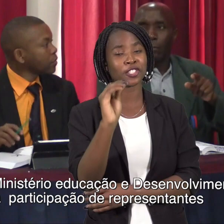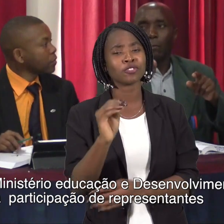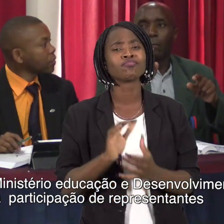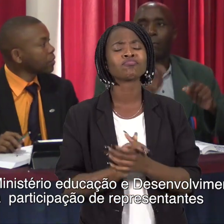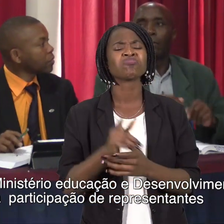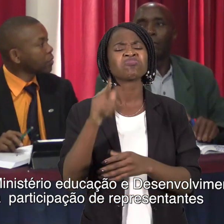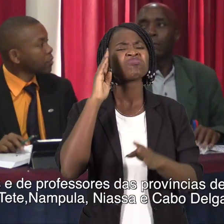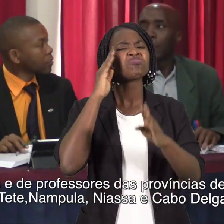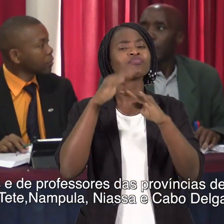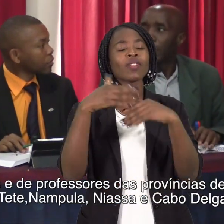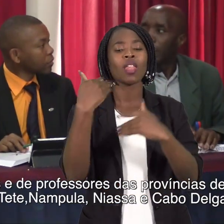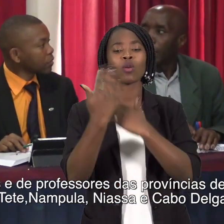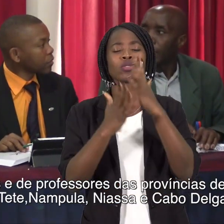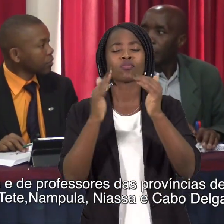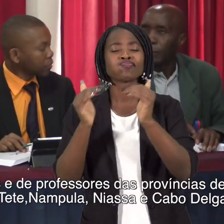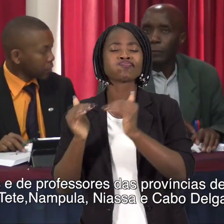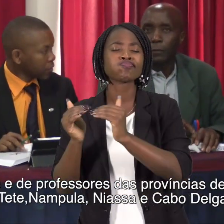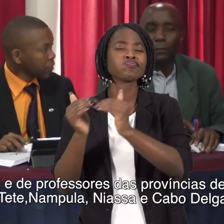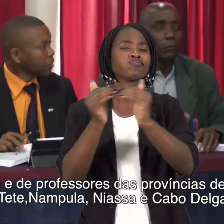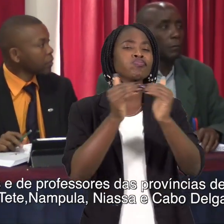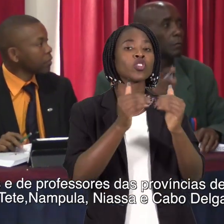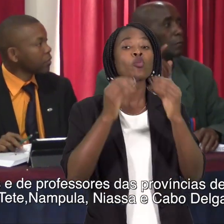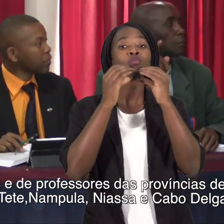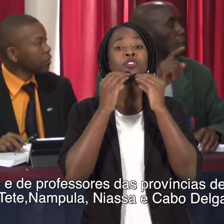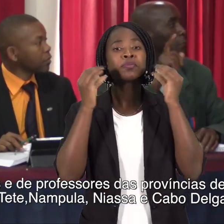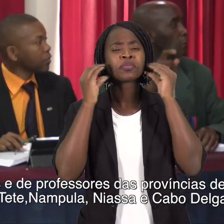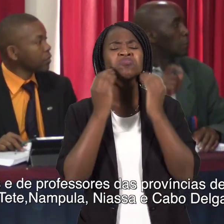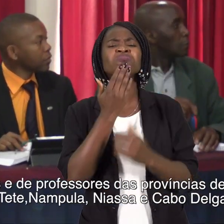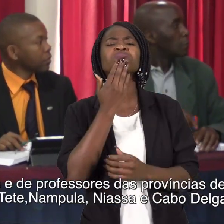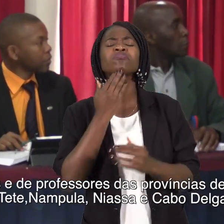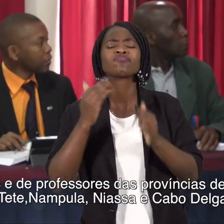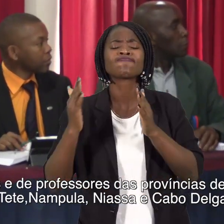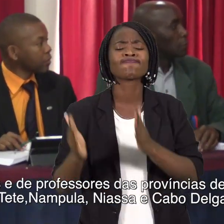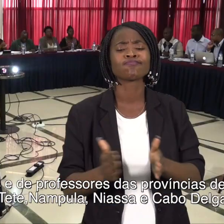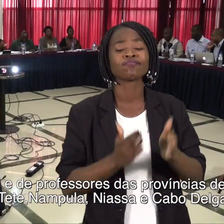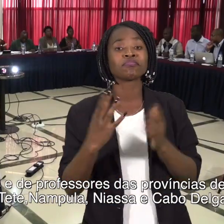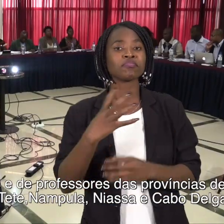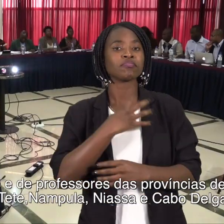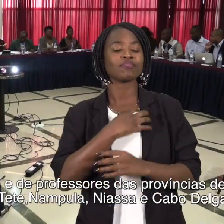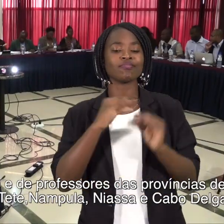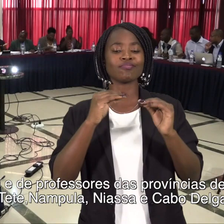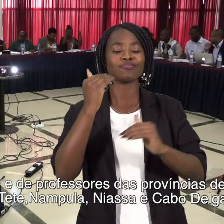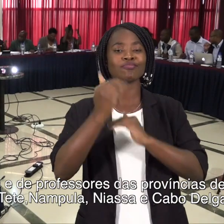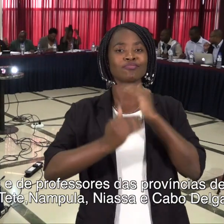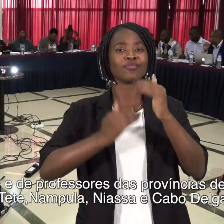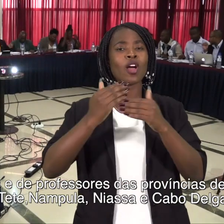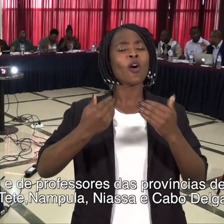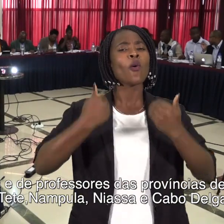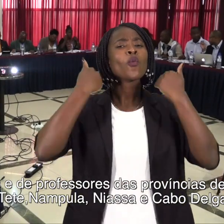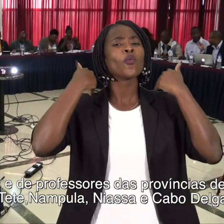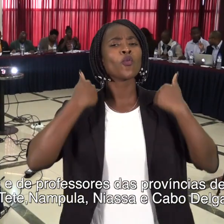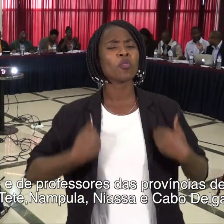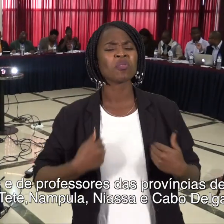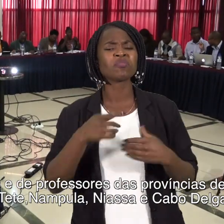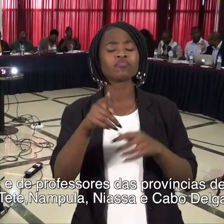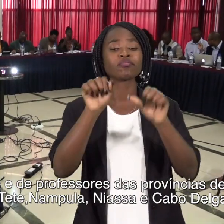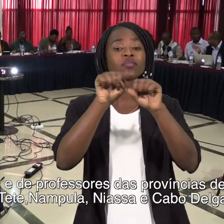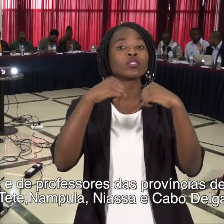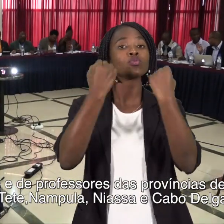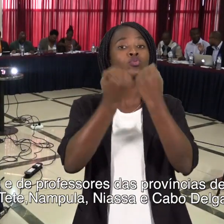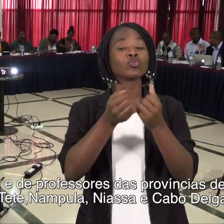representantes de associações de surdos e de professores das províncias de Maputo, Gaza, Sufala,